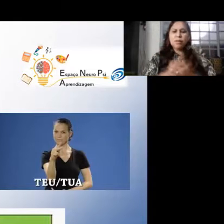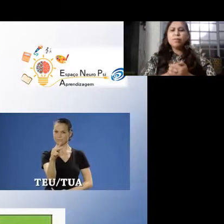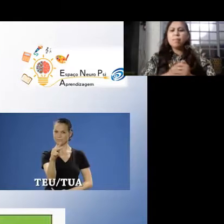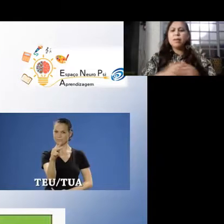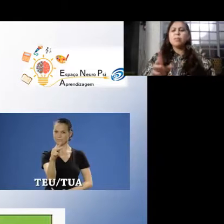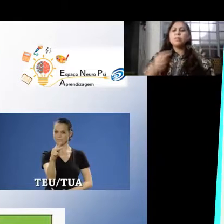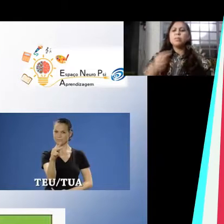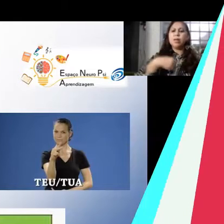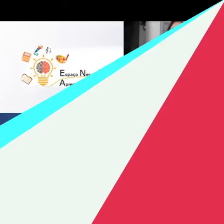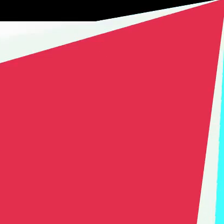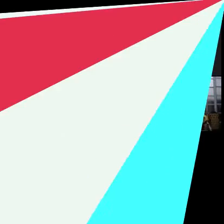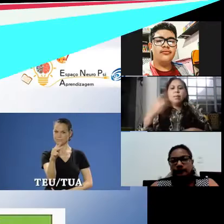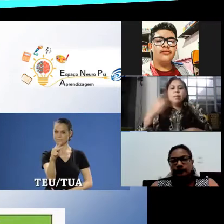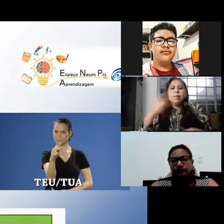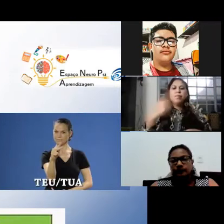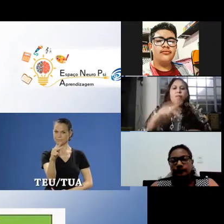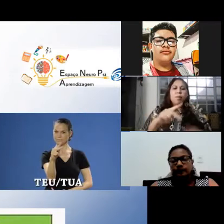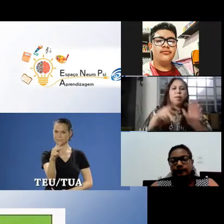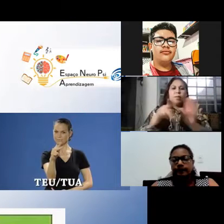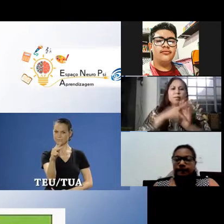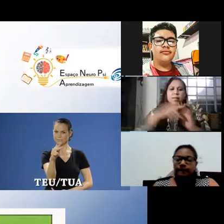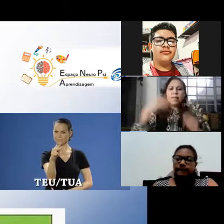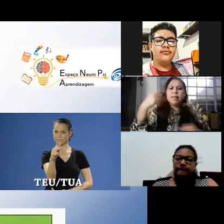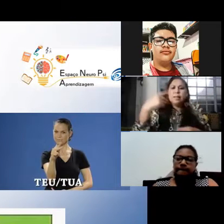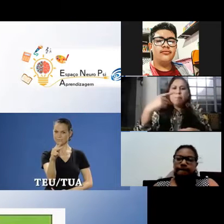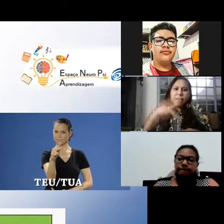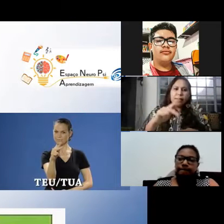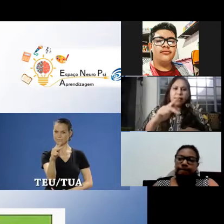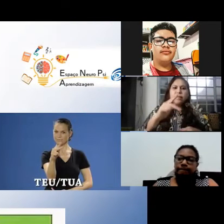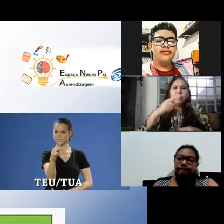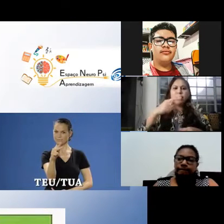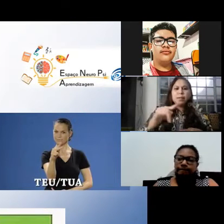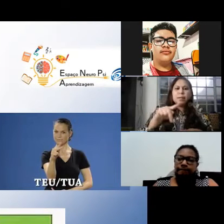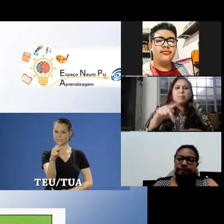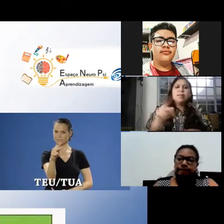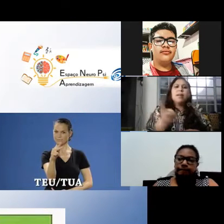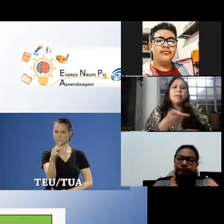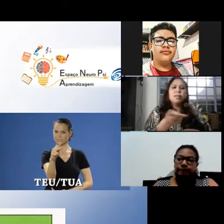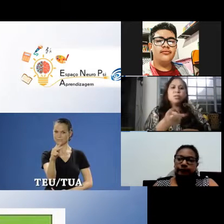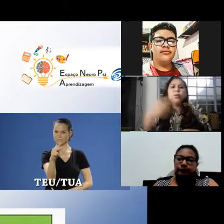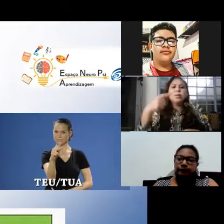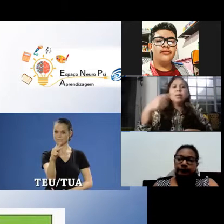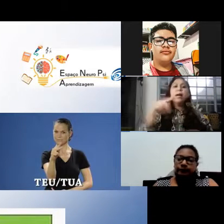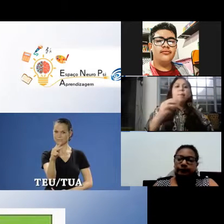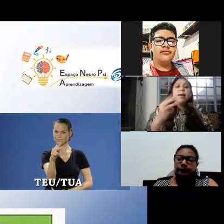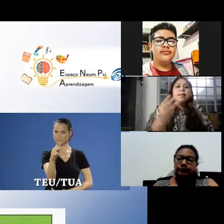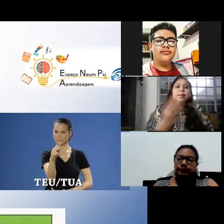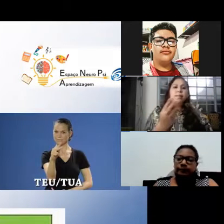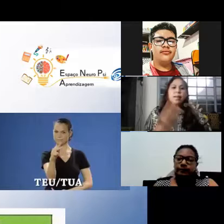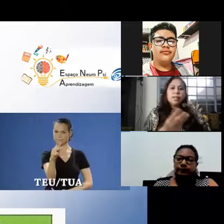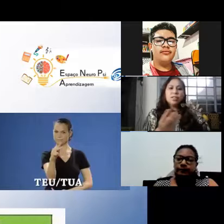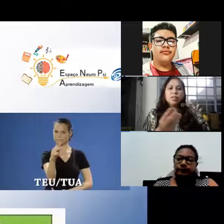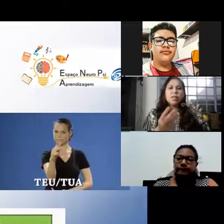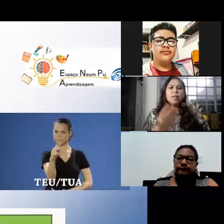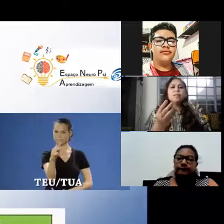você aprendeu só eu. Então, da mesma forma, né, quando se trata de pertencer a eles dois, pertence